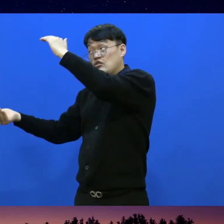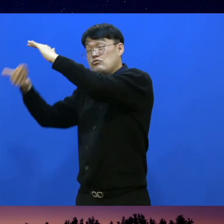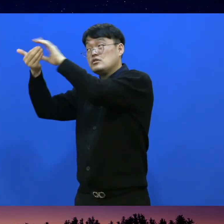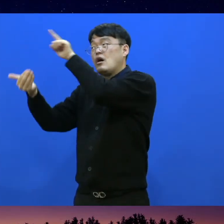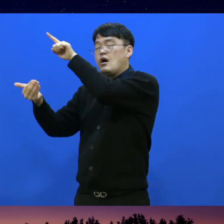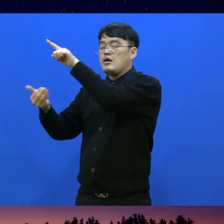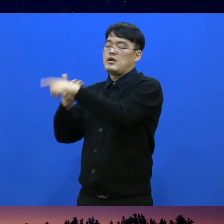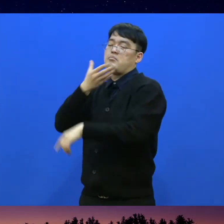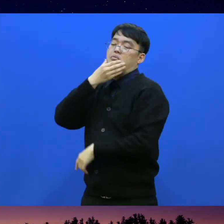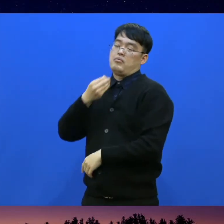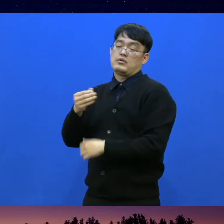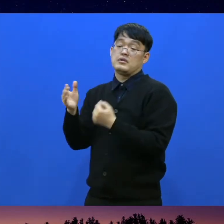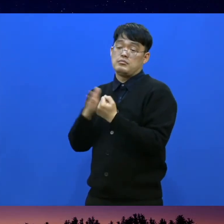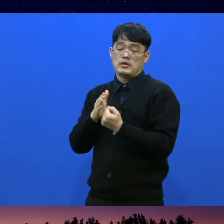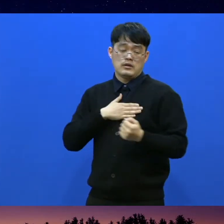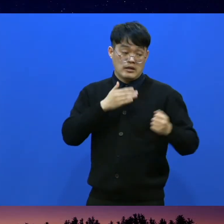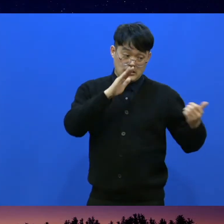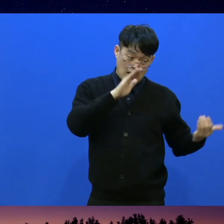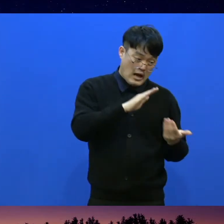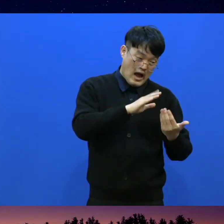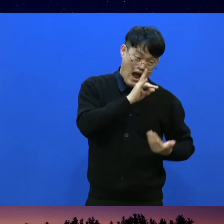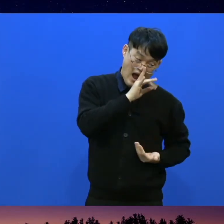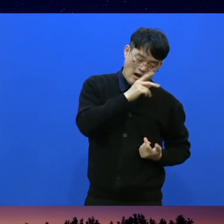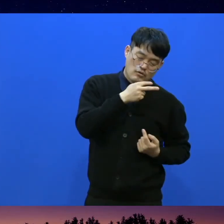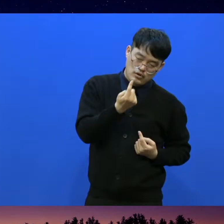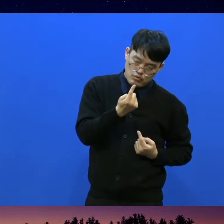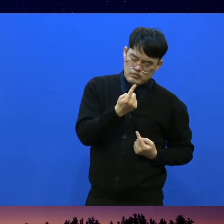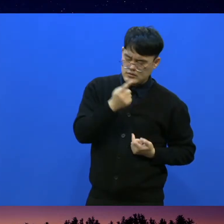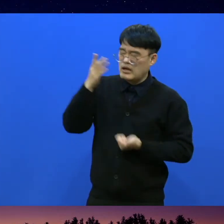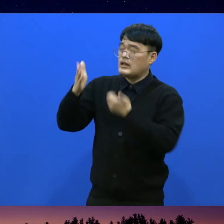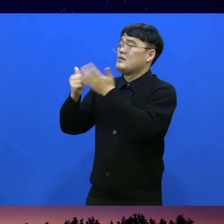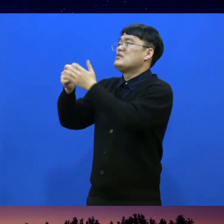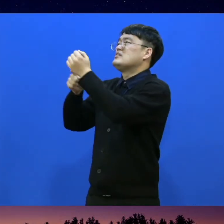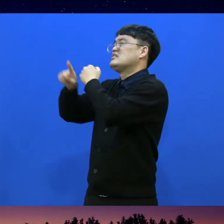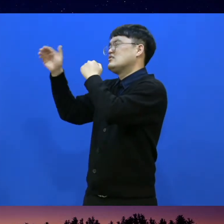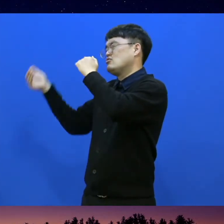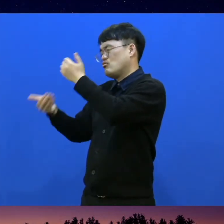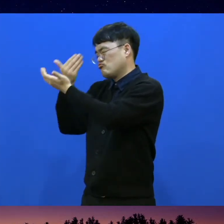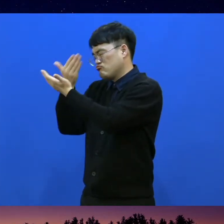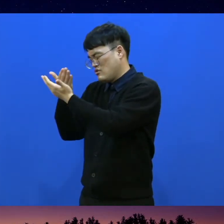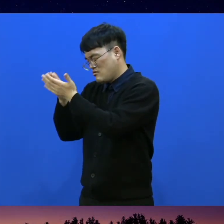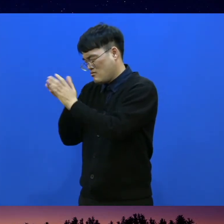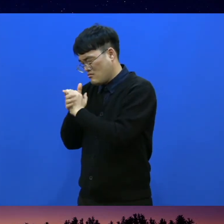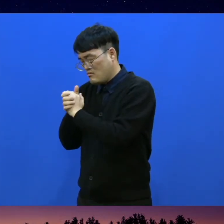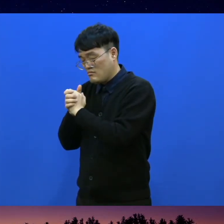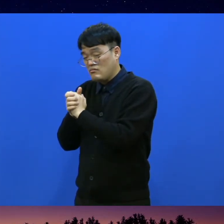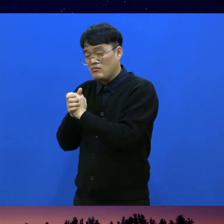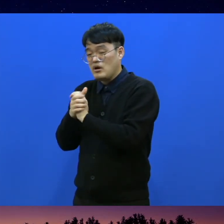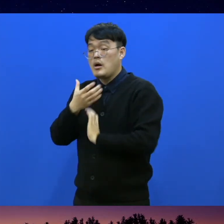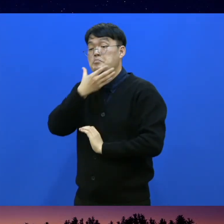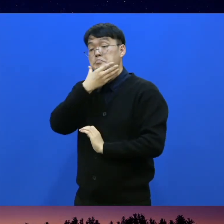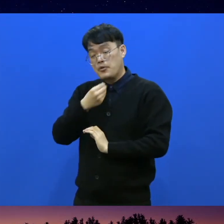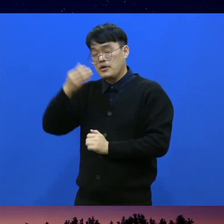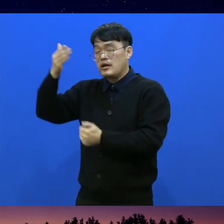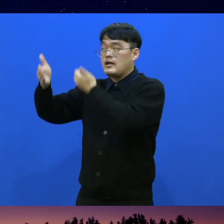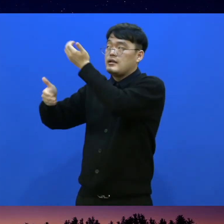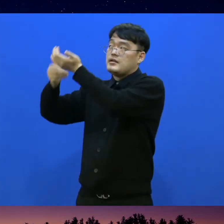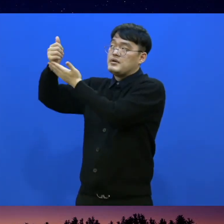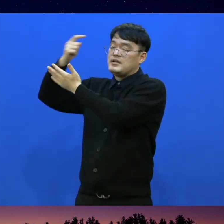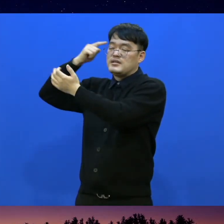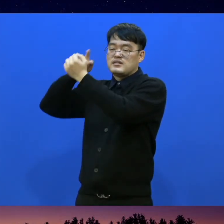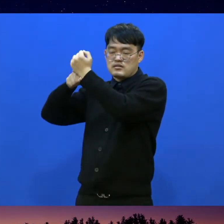때문에 하나님은 당신의 뜻을 우리에게 요구하십니다. 복이란 철저히 하나님의 뜻과 연결되어